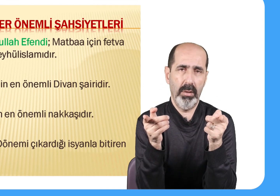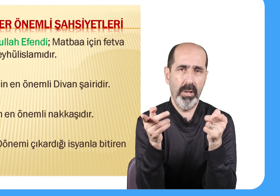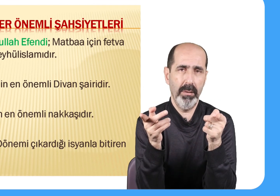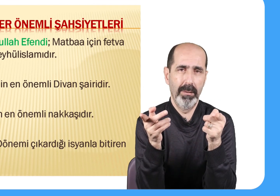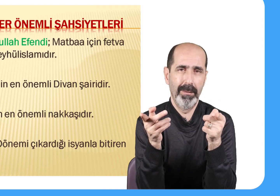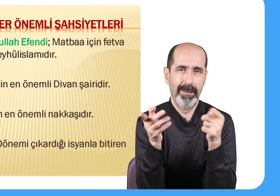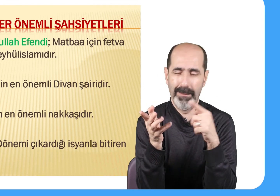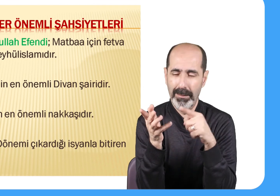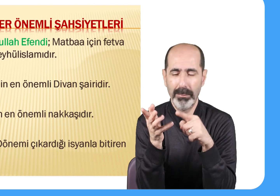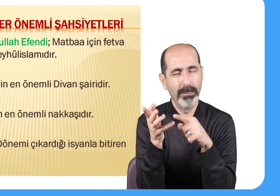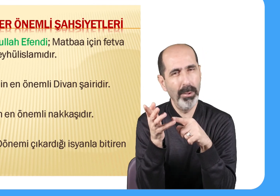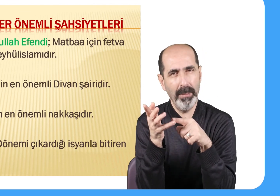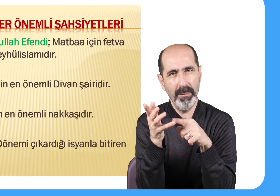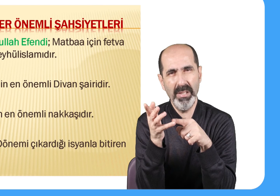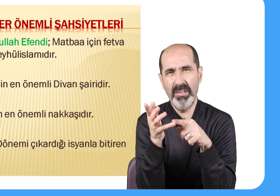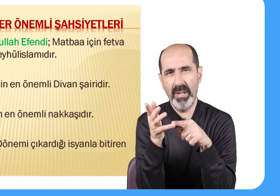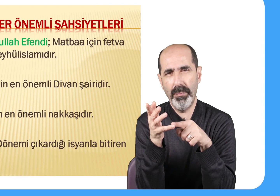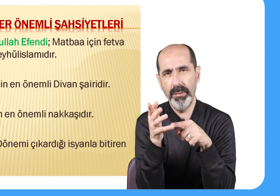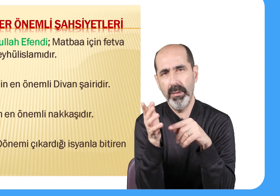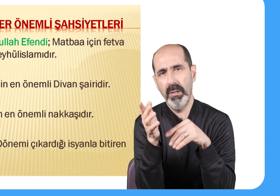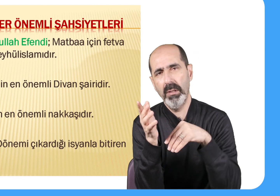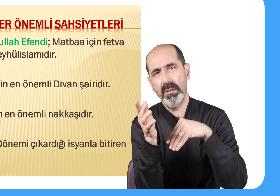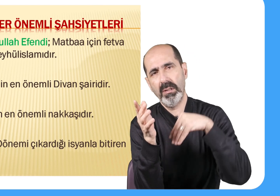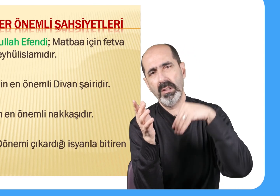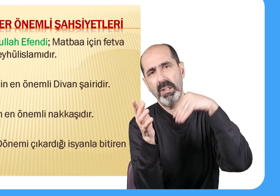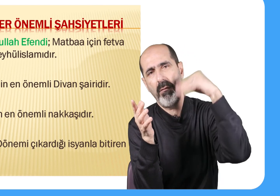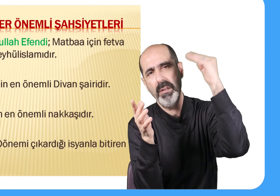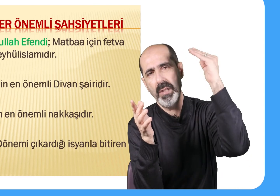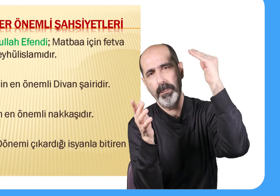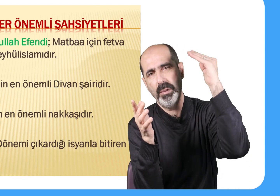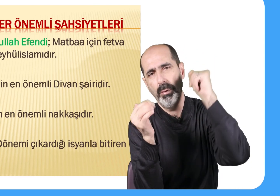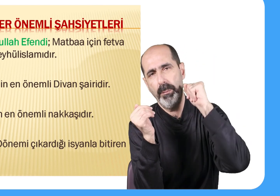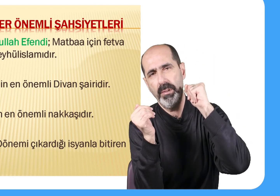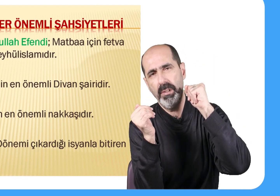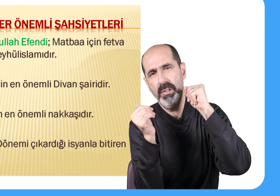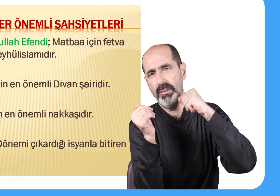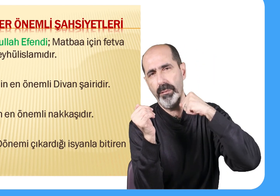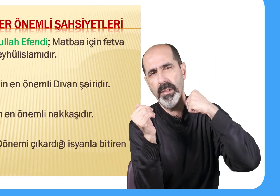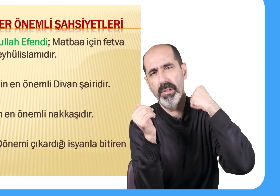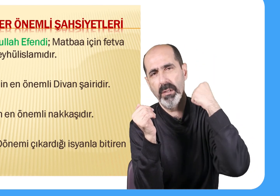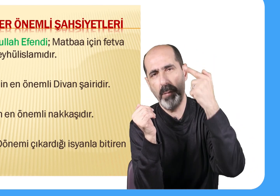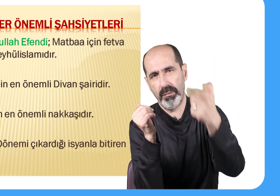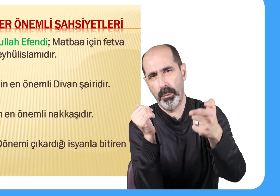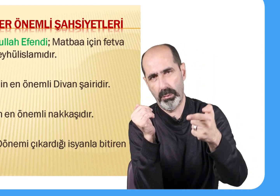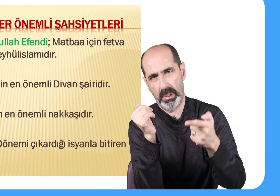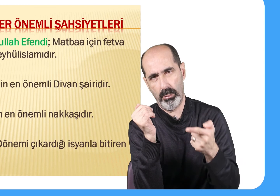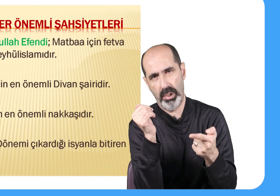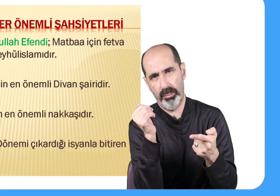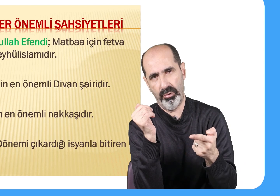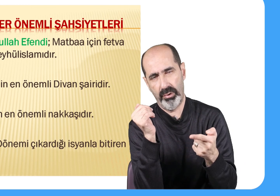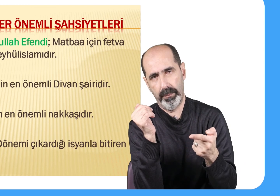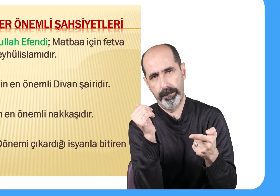Arkadaşlar bu dönem israfın tavan yaptı dönemdir israf inanılmaz